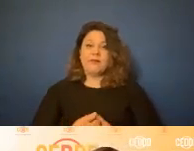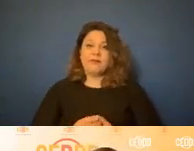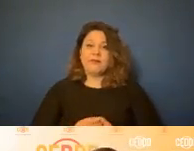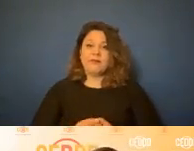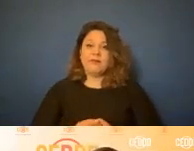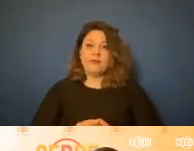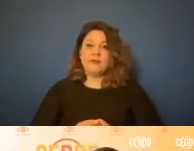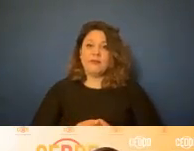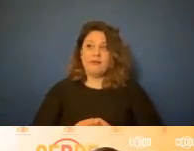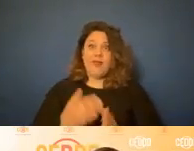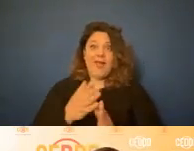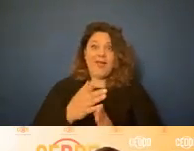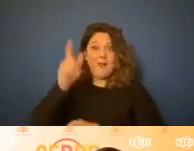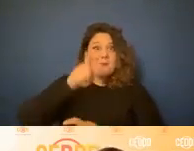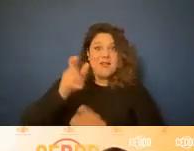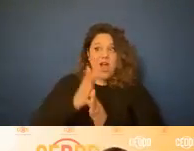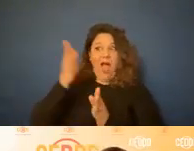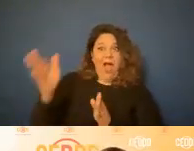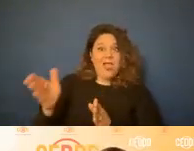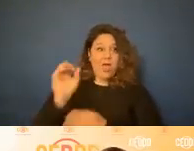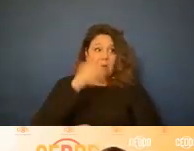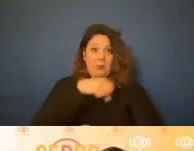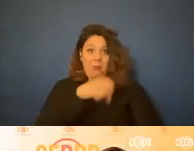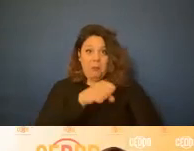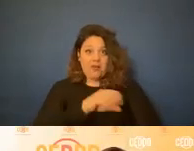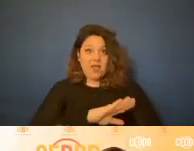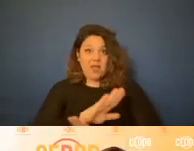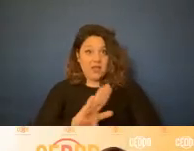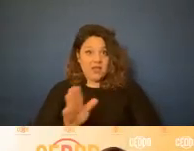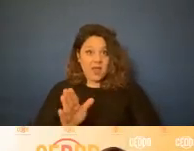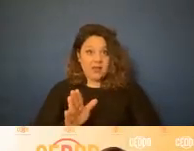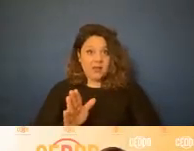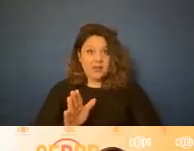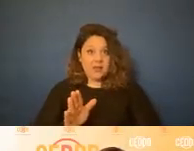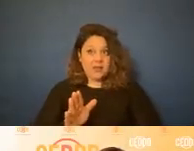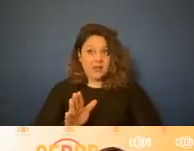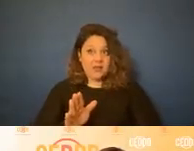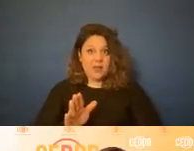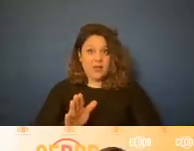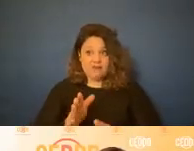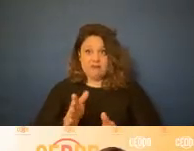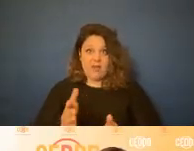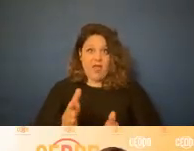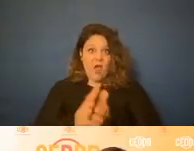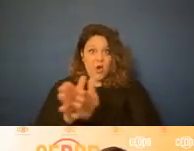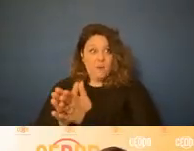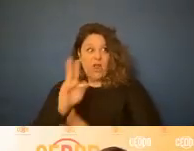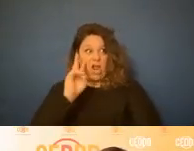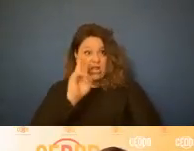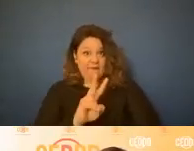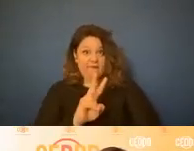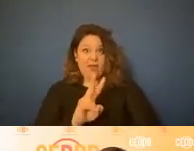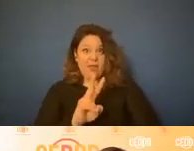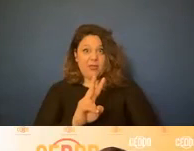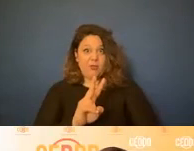de los que tiene al lado, porque al final no hay nadie alrededor, los compañeros le están viendo y cuando con la vista les